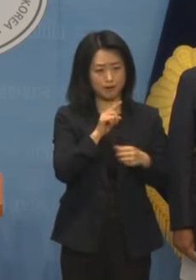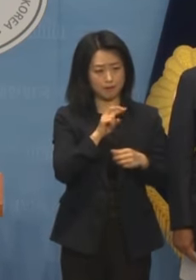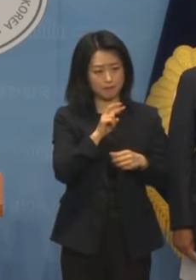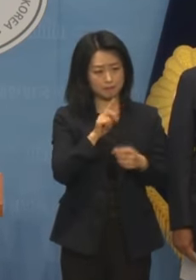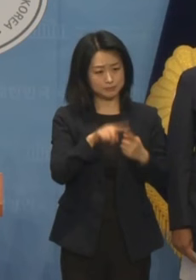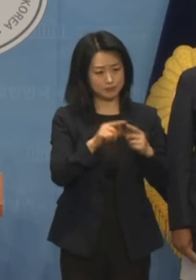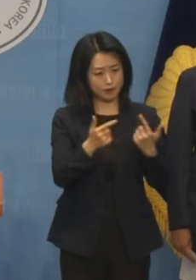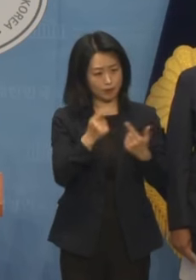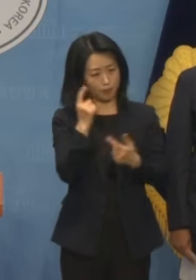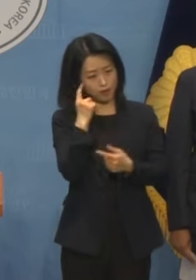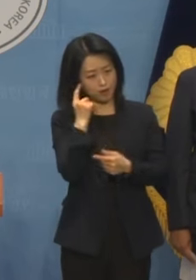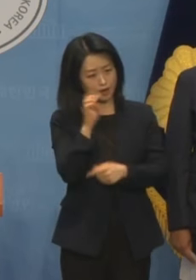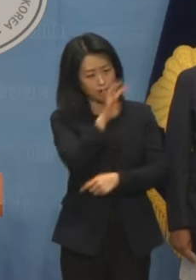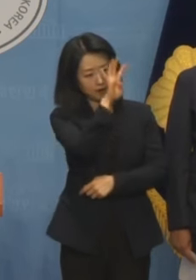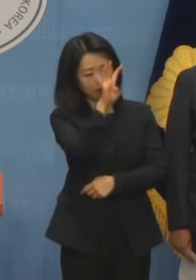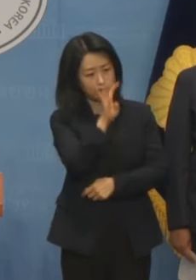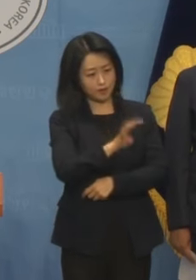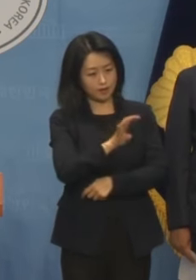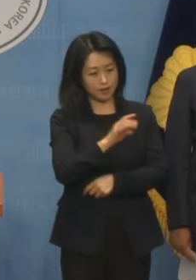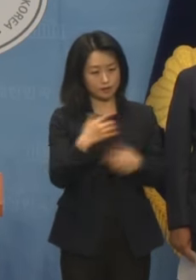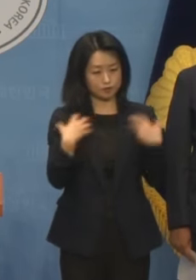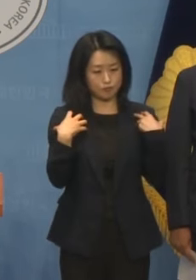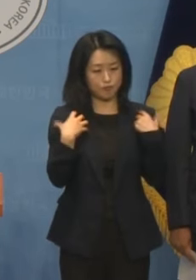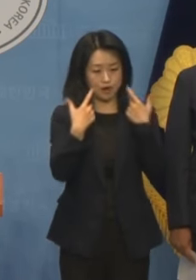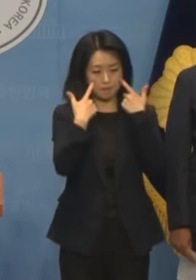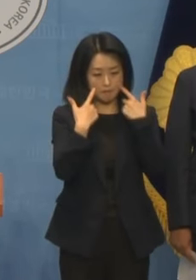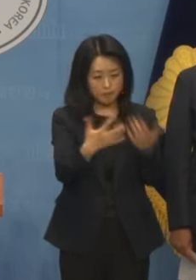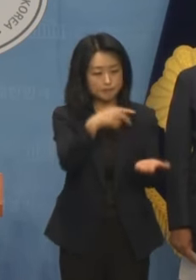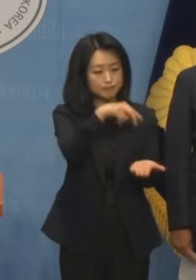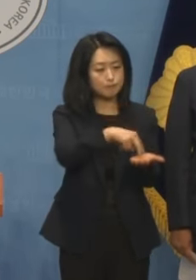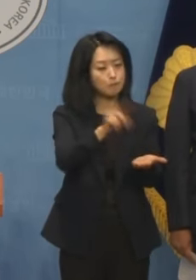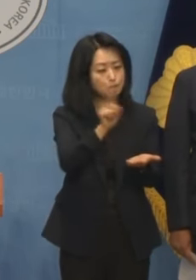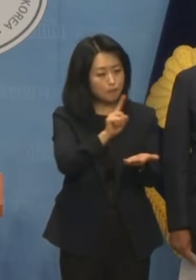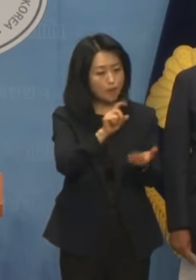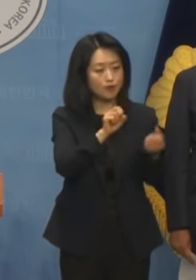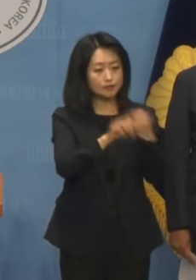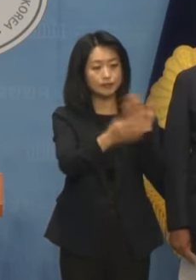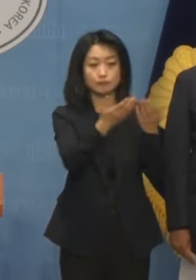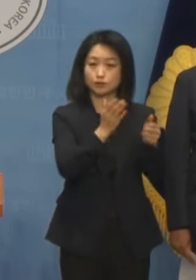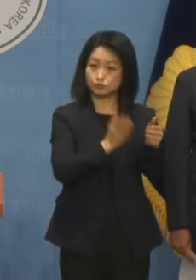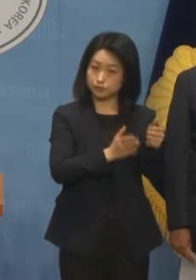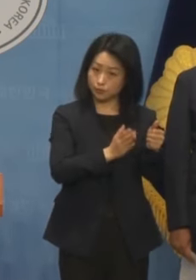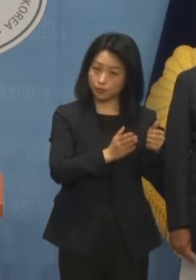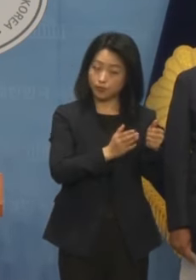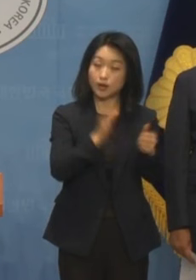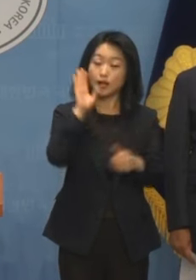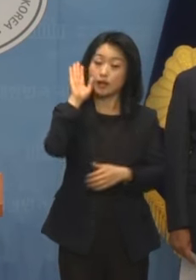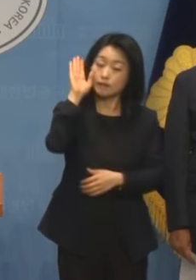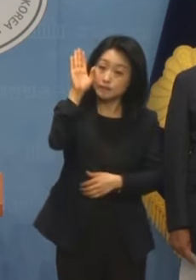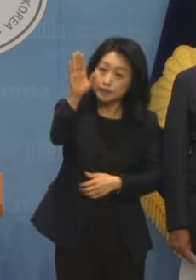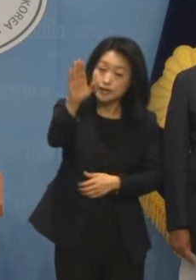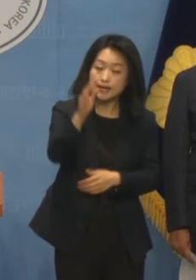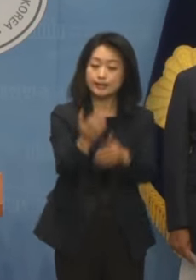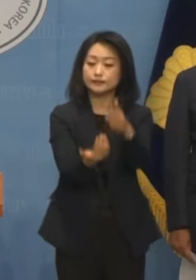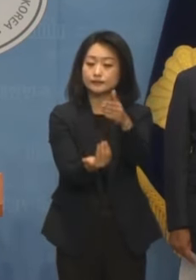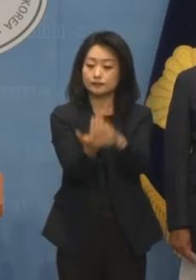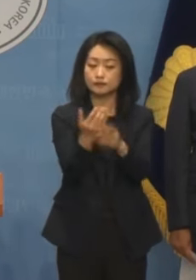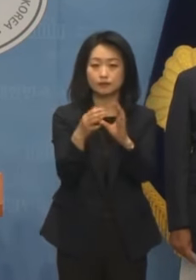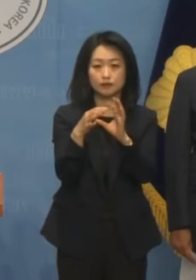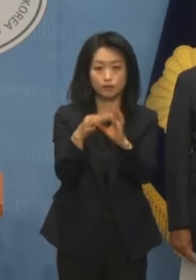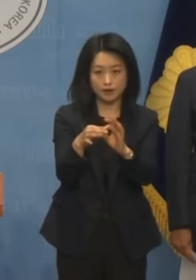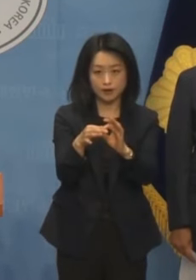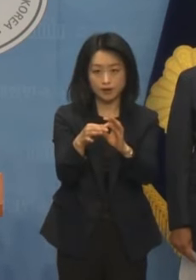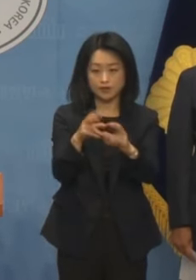이 부분에 대한 정부의 명확한 입장이 필요하다. 그리고 그것이 향후에 사건의